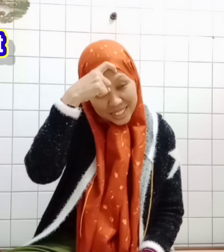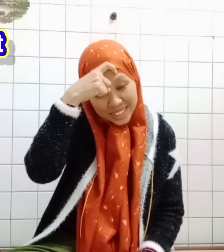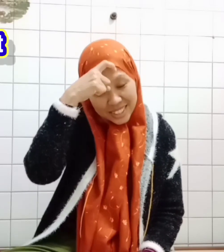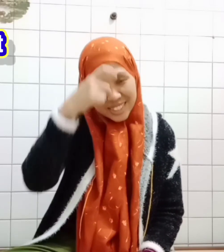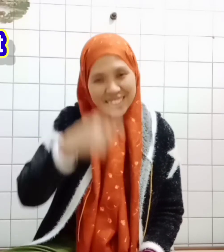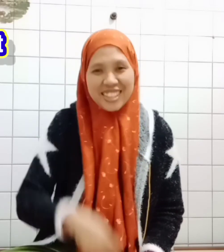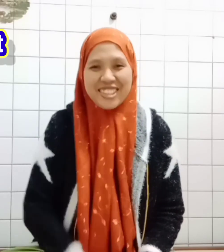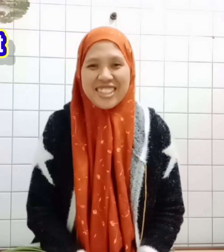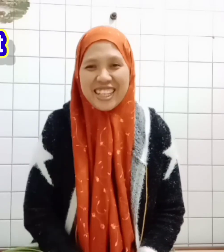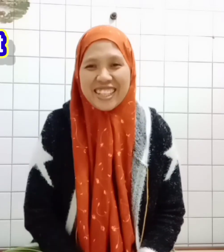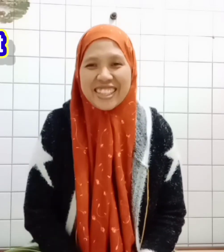Sakit gitu ya.